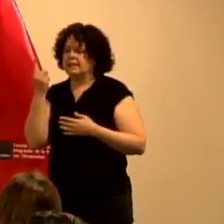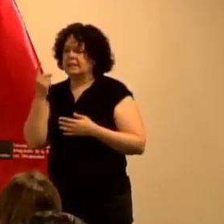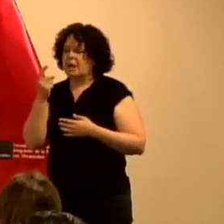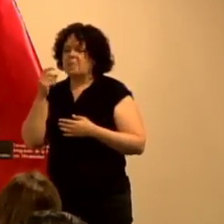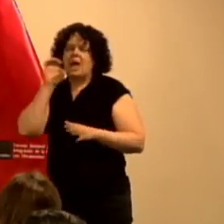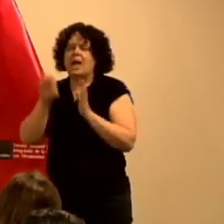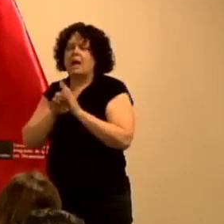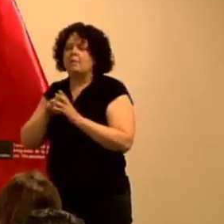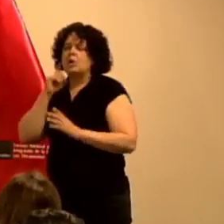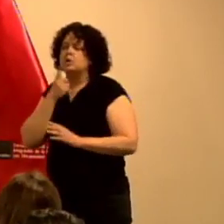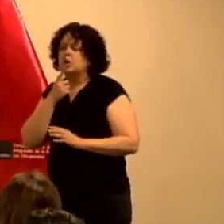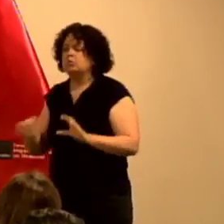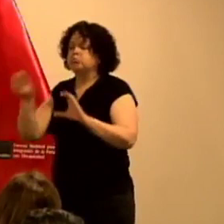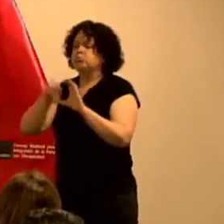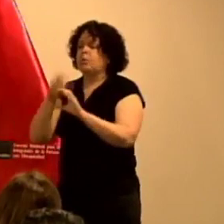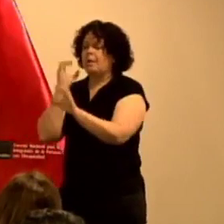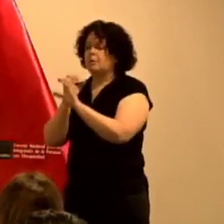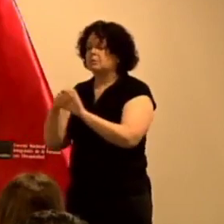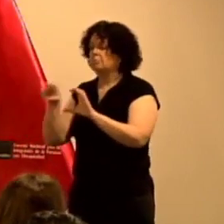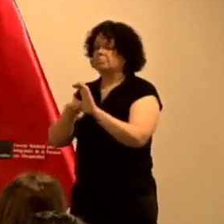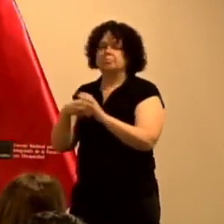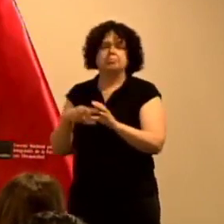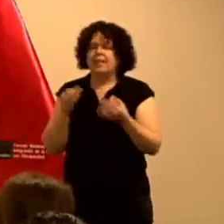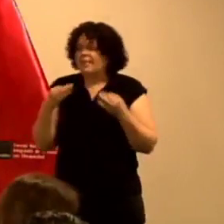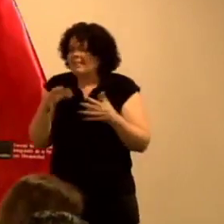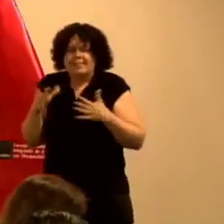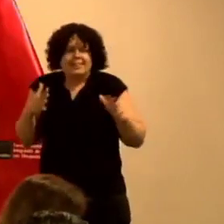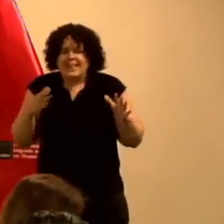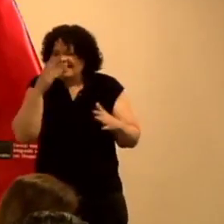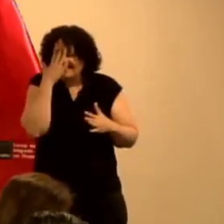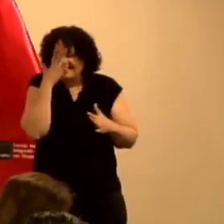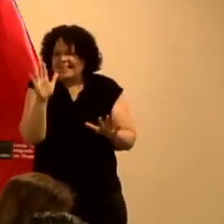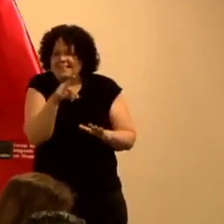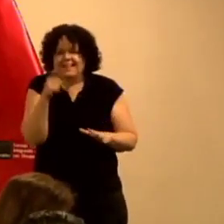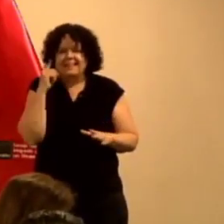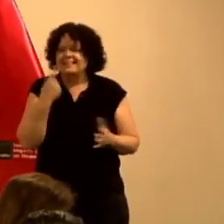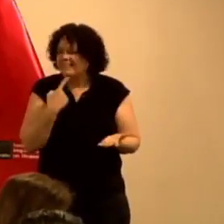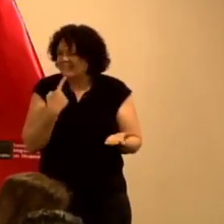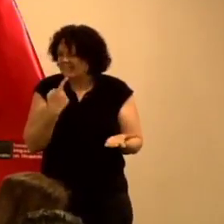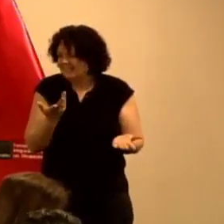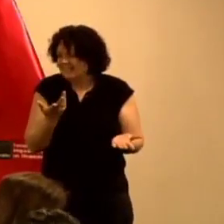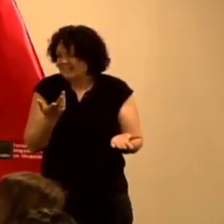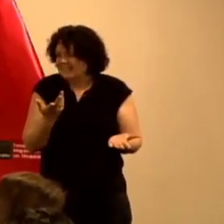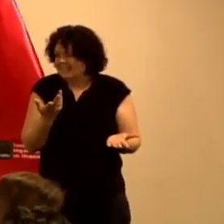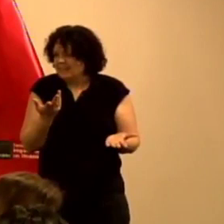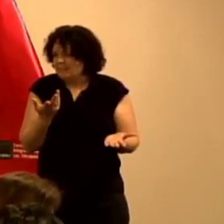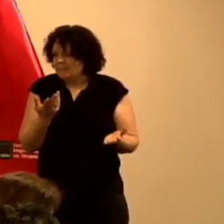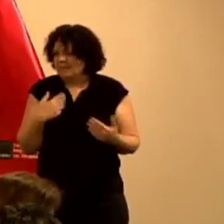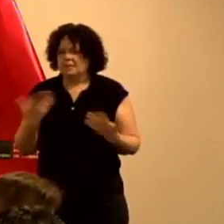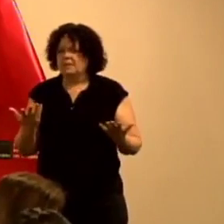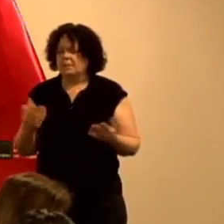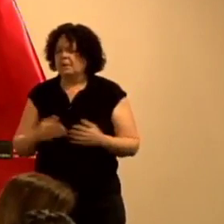con discapacidad, ¿no? Y en algunas ciudades del país justamente reciben maltratos porque no creen que son